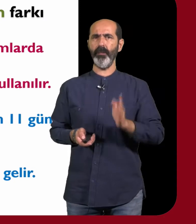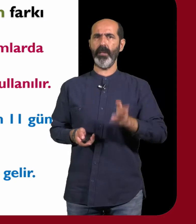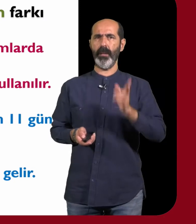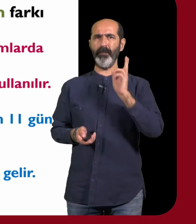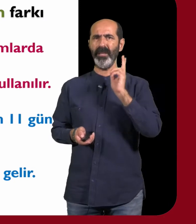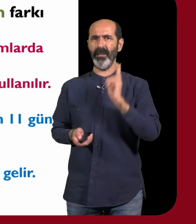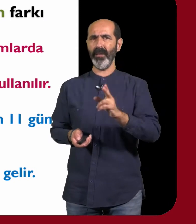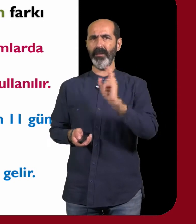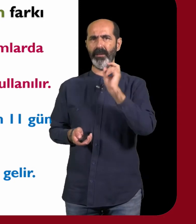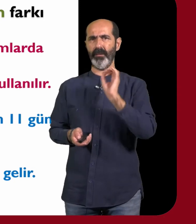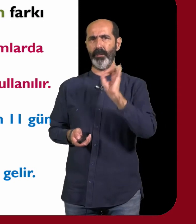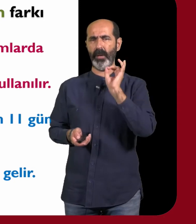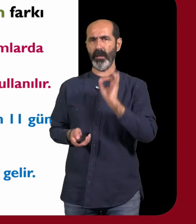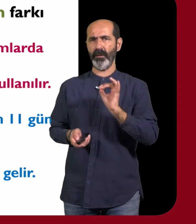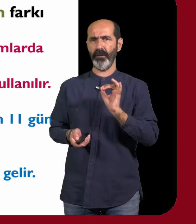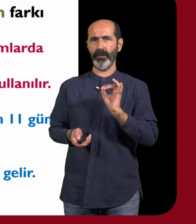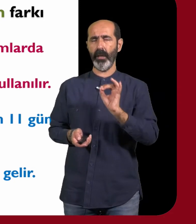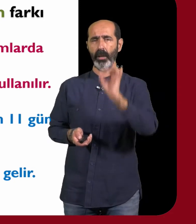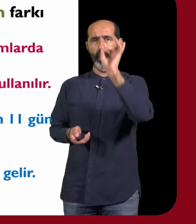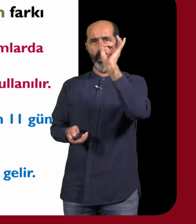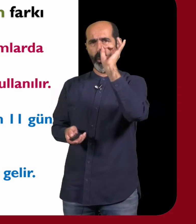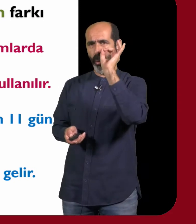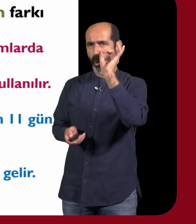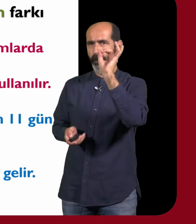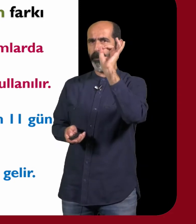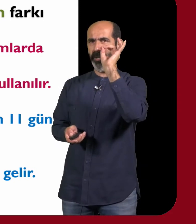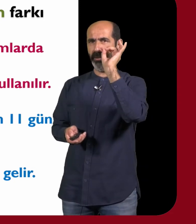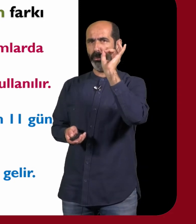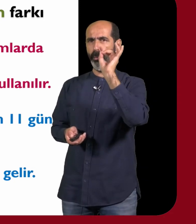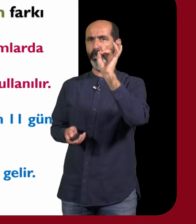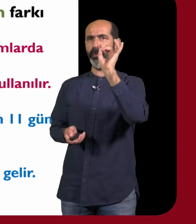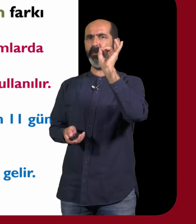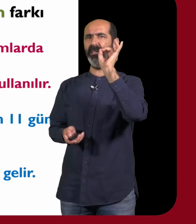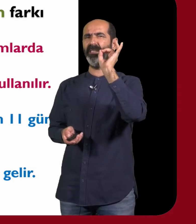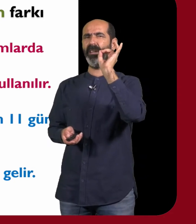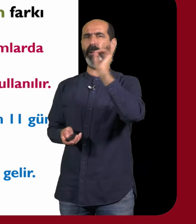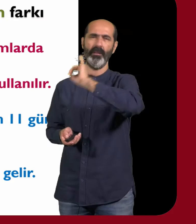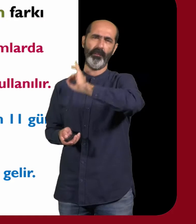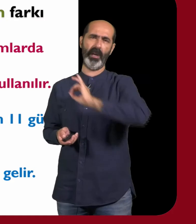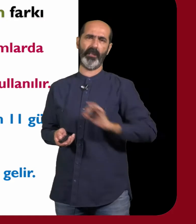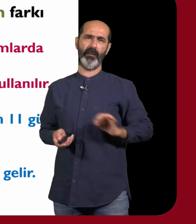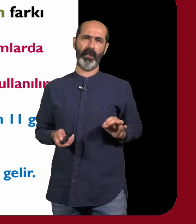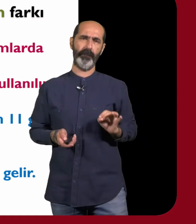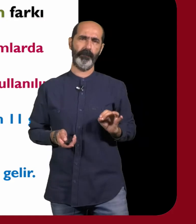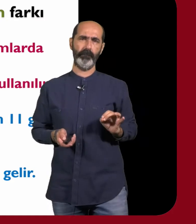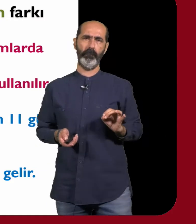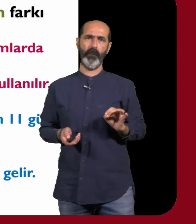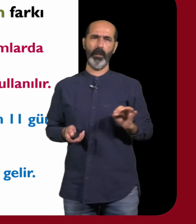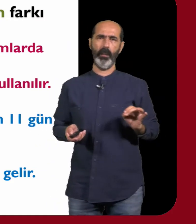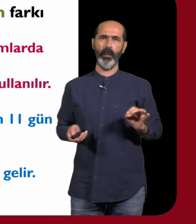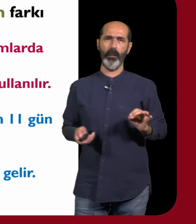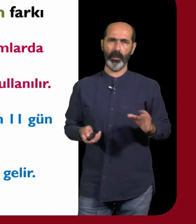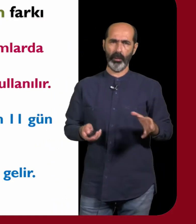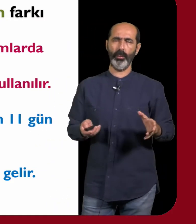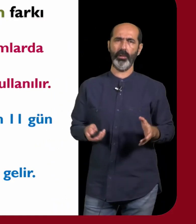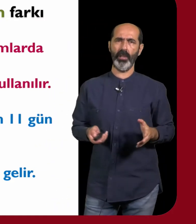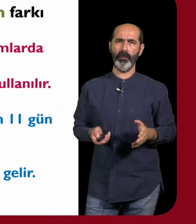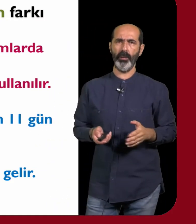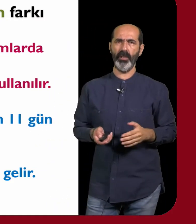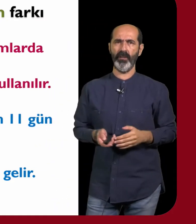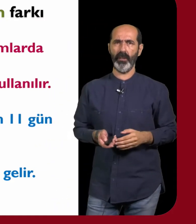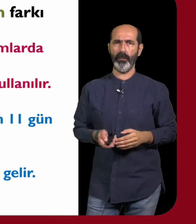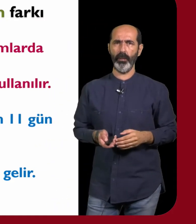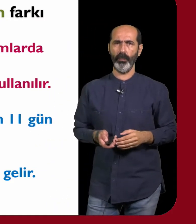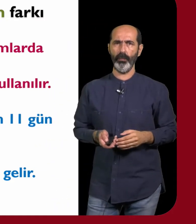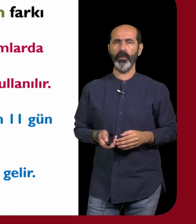Hicri Takvim ile Miladi takvim arasında 11 günlük bir zaman fark var peki